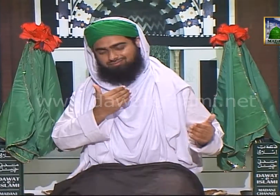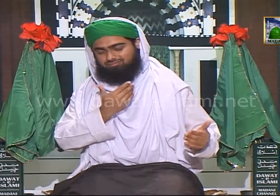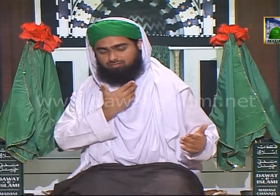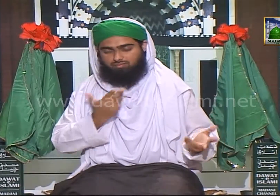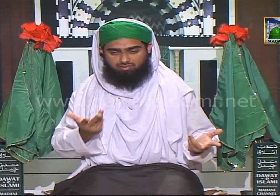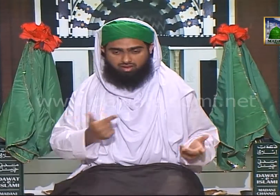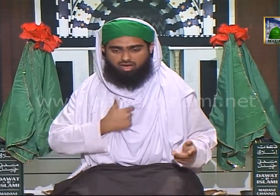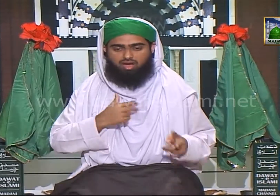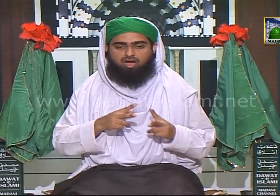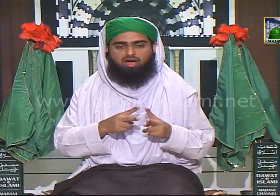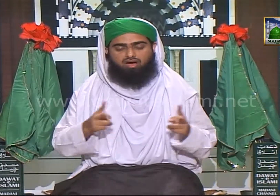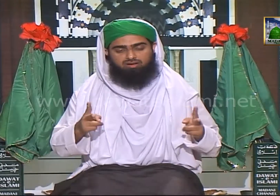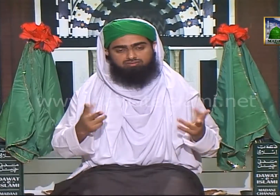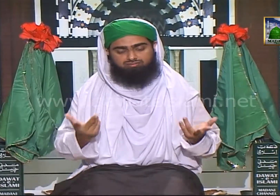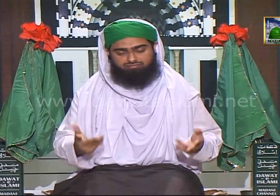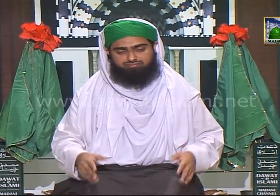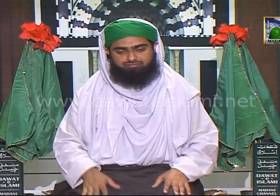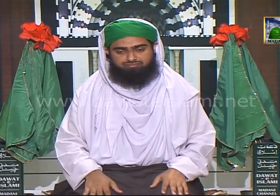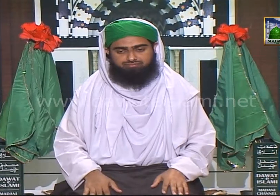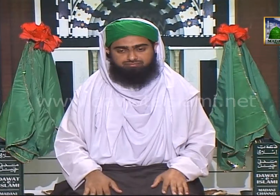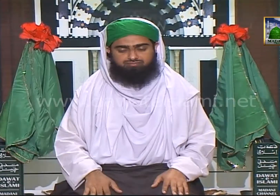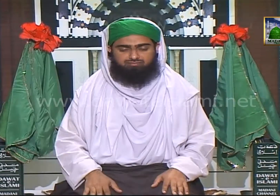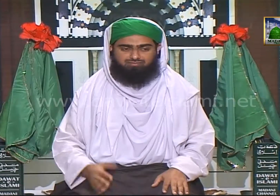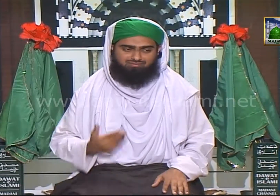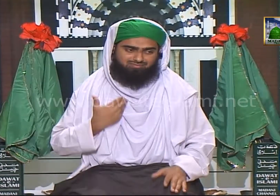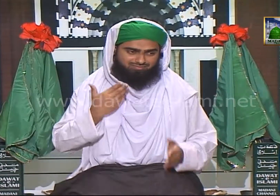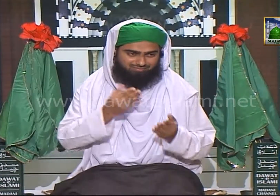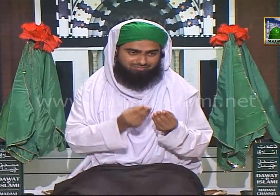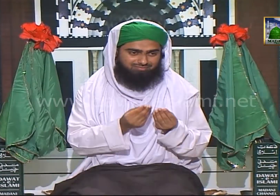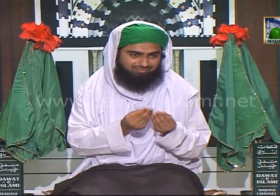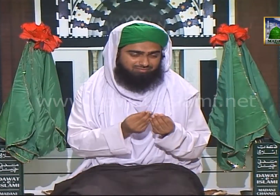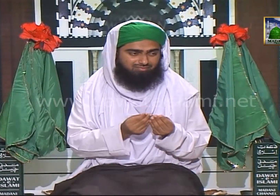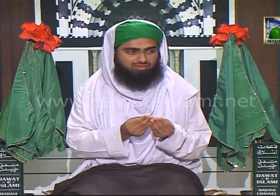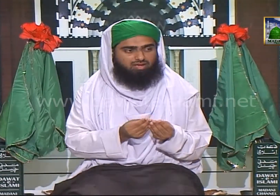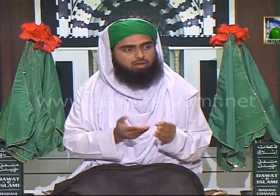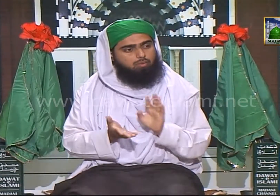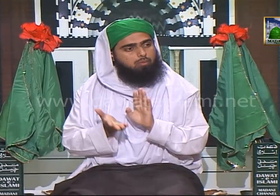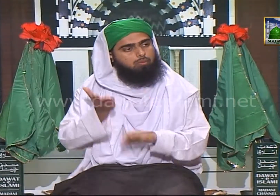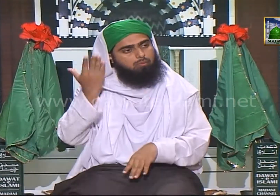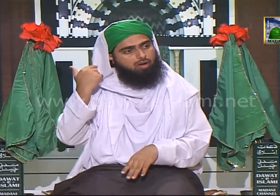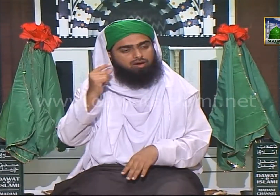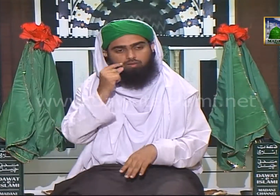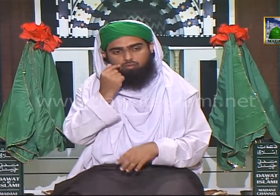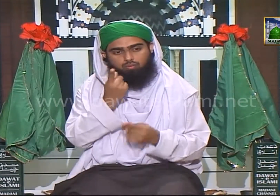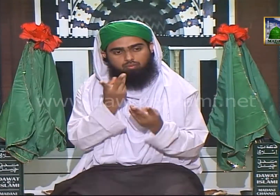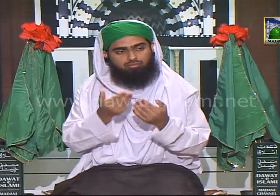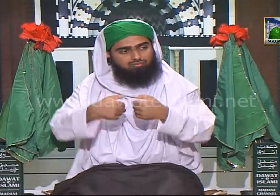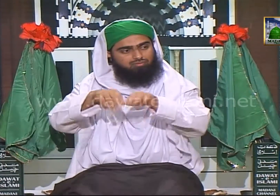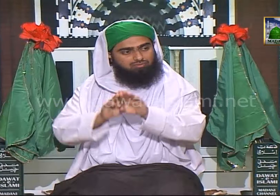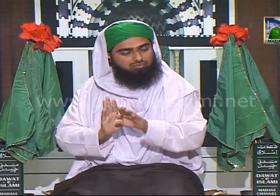بہت زیادہ مذمت کرتا ہوں، اور ایسا ہی ہوتا۔ تو میں نے کہا کہ عجیب دور آیا کہ پہلے تو مزاروں پر فاتحہ پڑھتے تھے، ہم مال